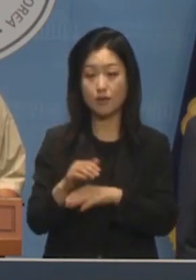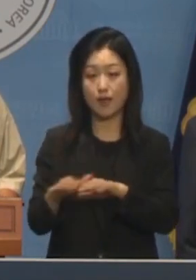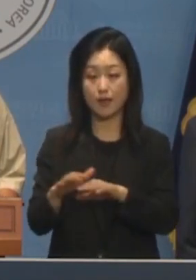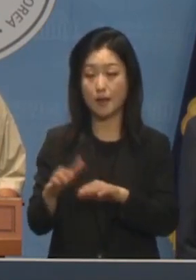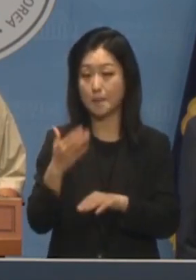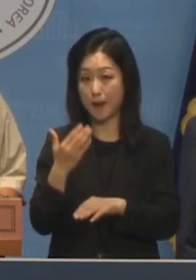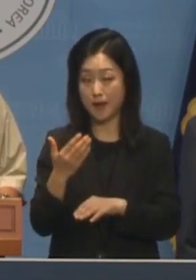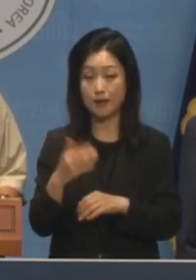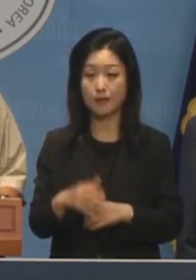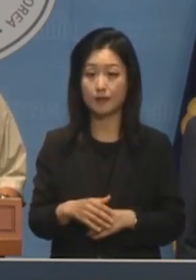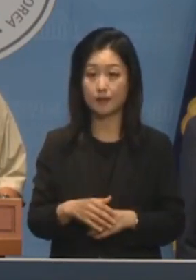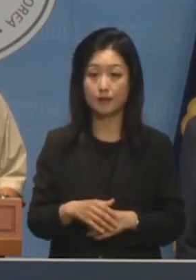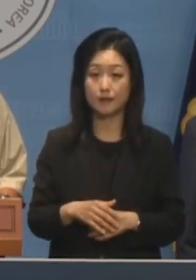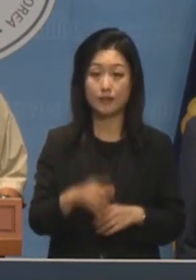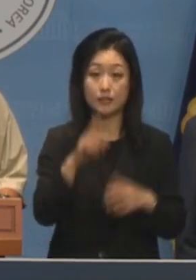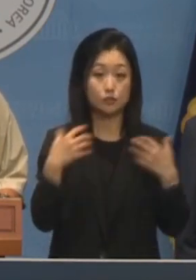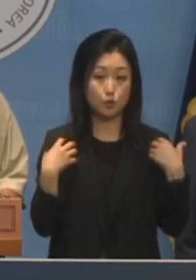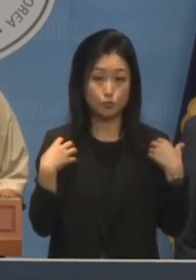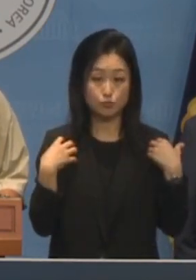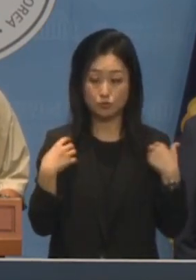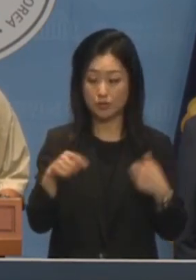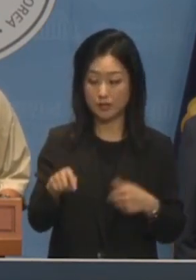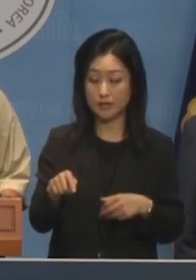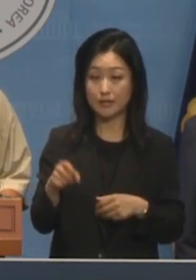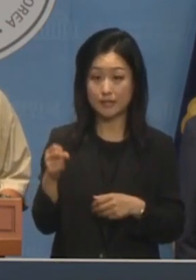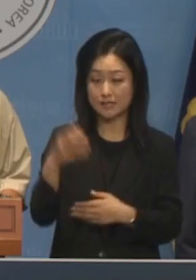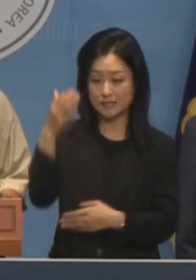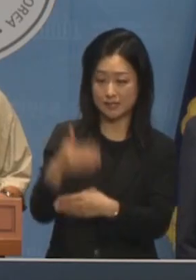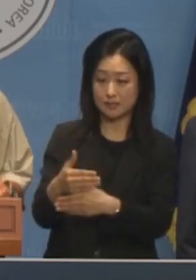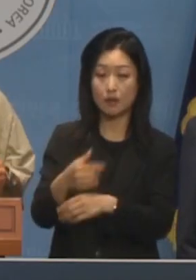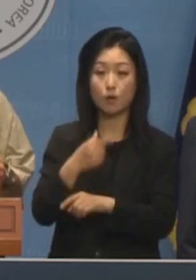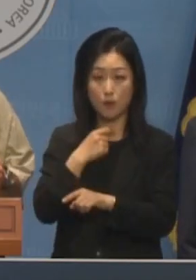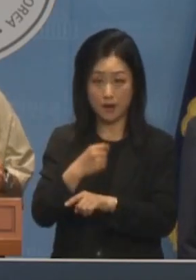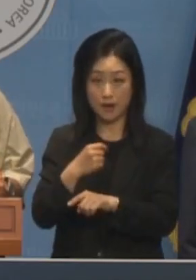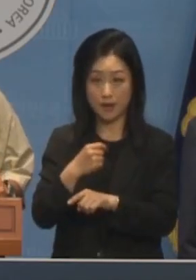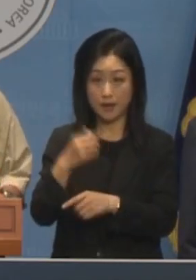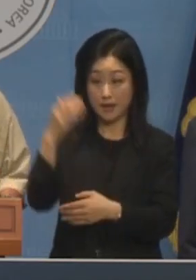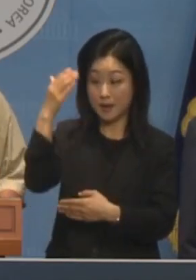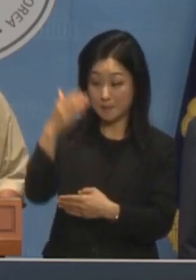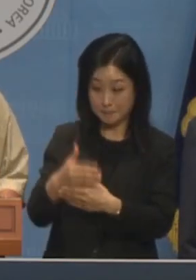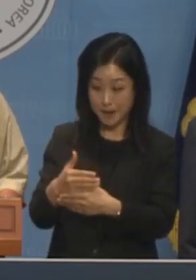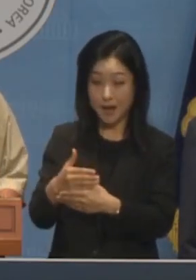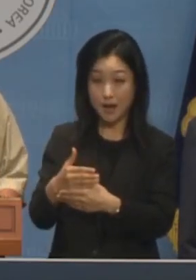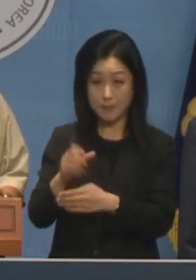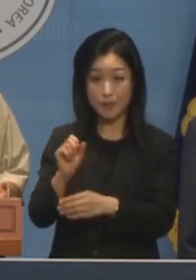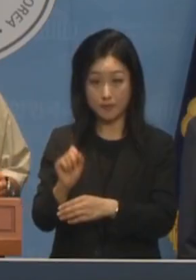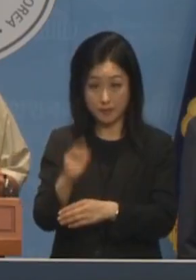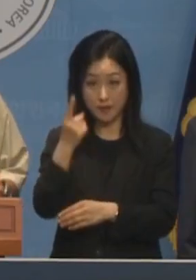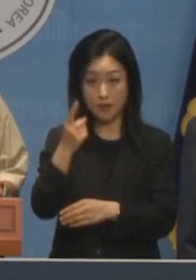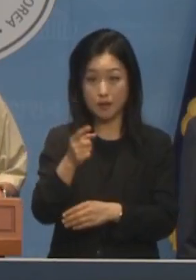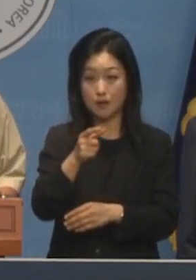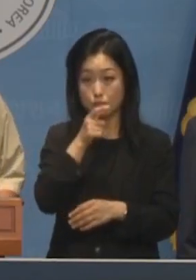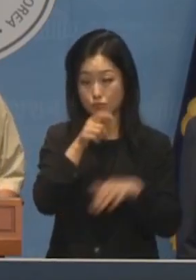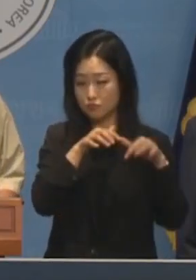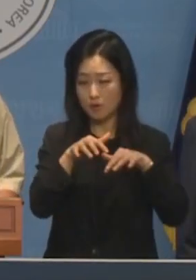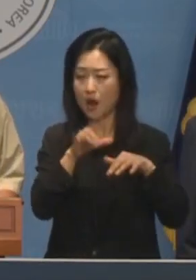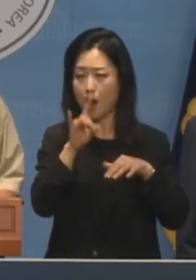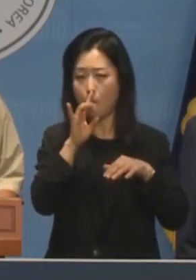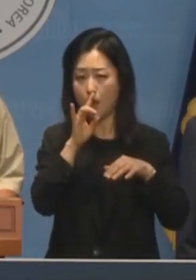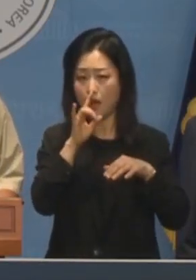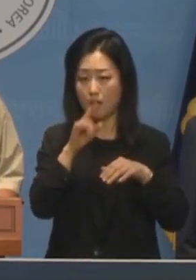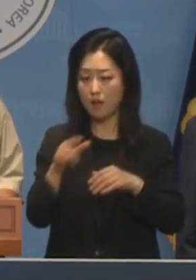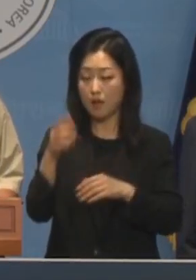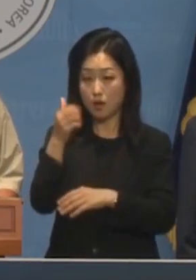보이고 있는데 지금 정부에서는 세종보 재가동을 추진하고 있습니다. 그러니까 세종보 수문이 다시 닫힐 경우에는 얼마든지 세종